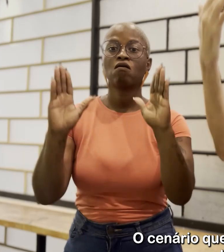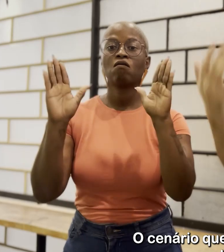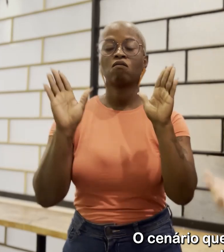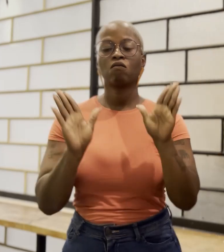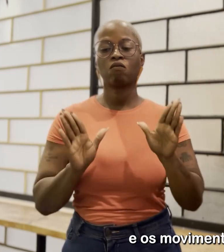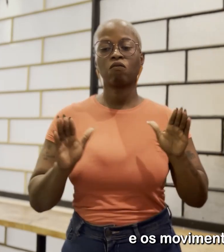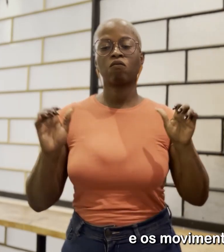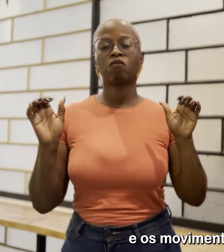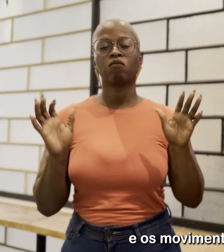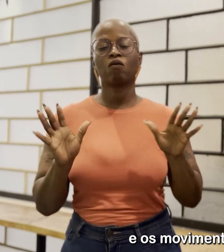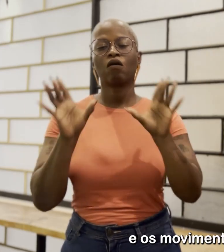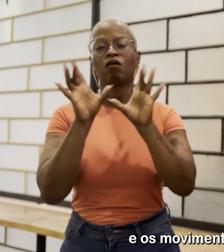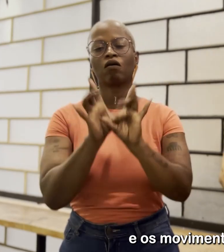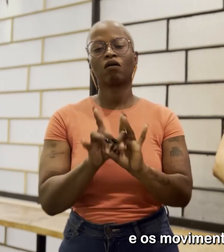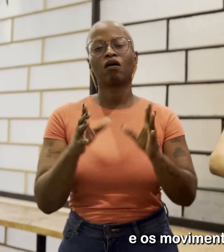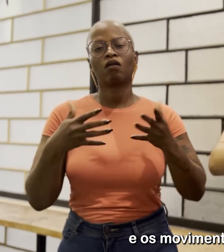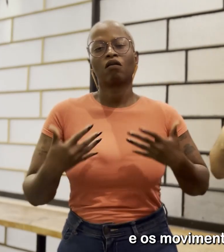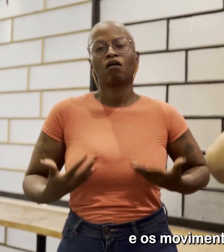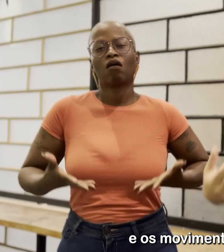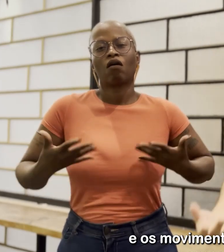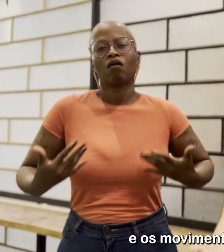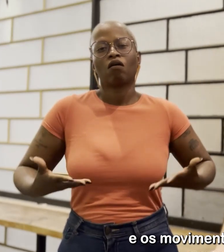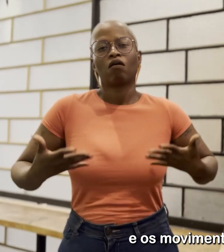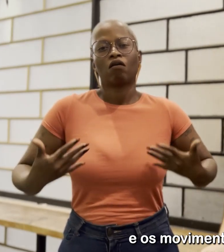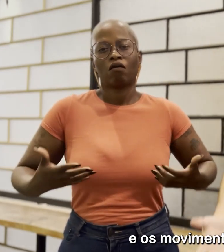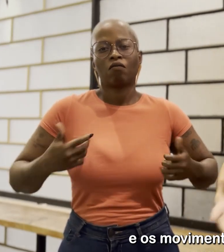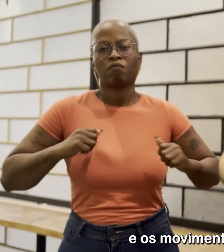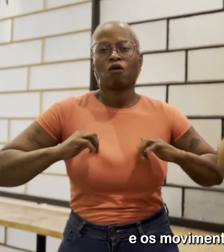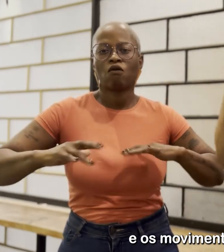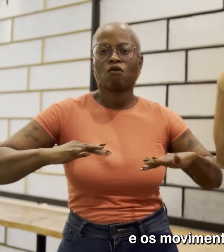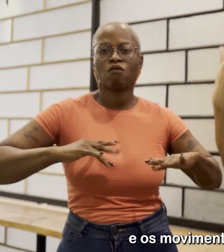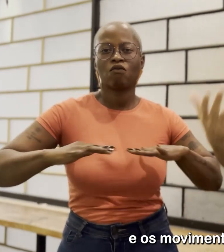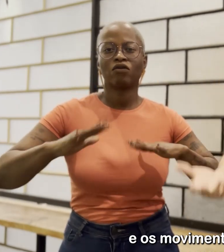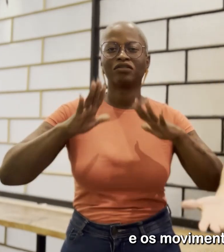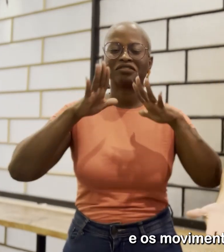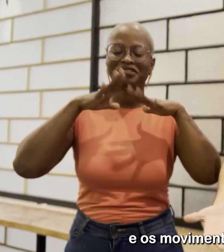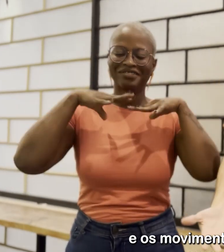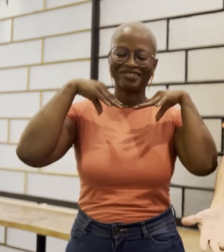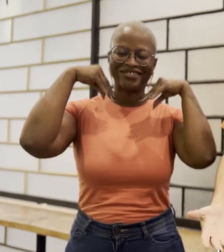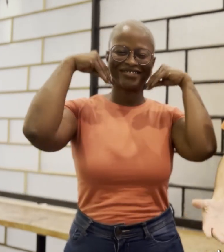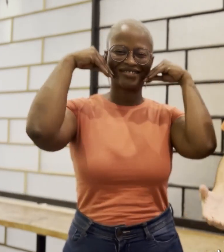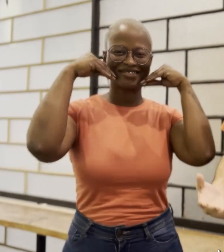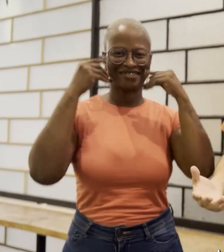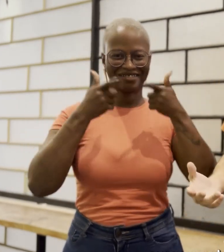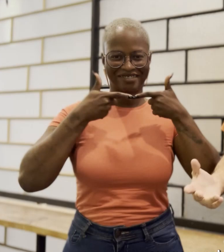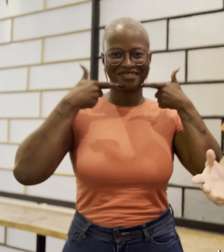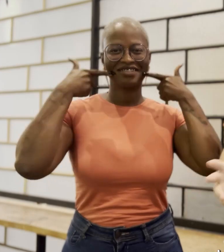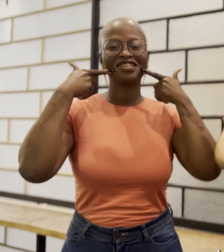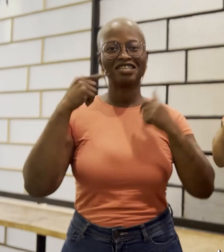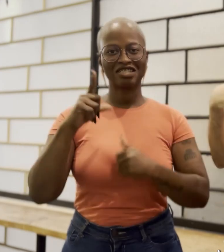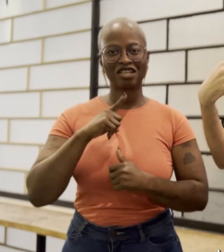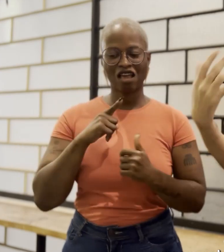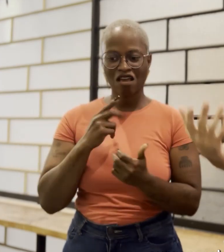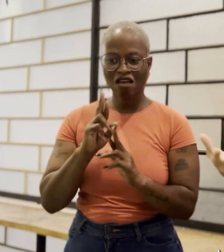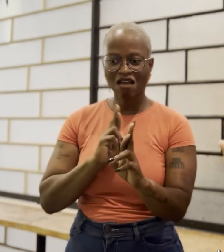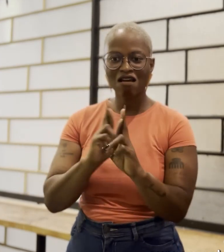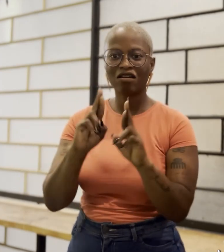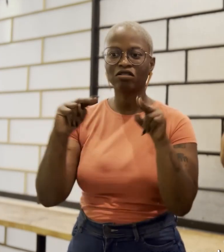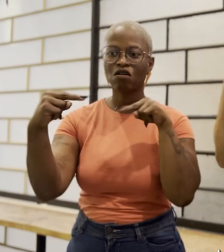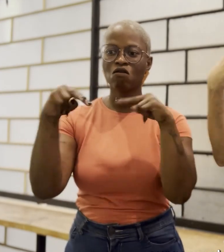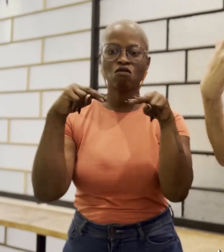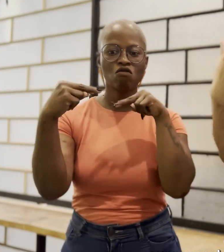flutua, os movimentos são mais fluidos, surgem sorrisos, surgem